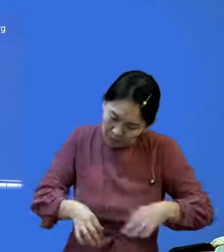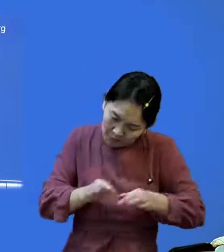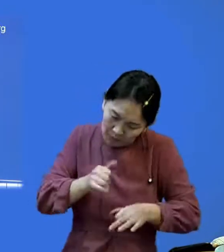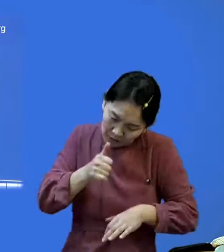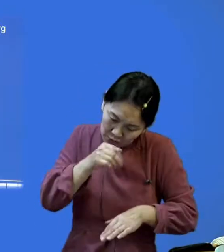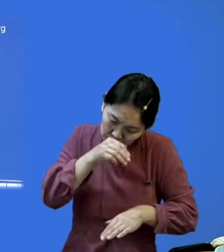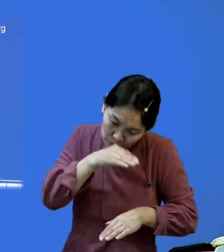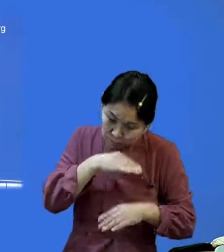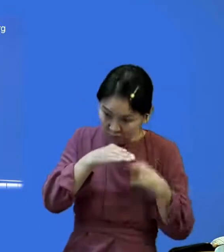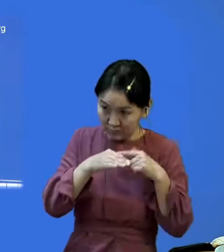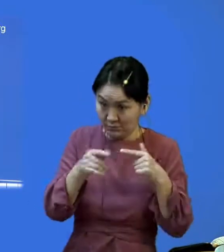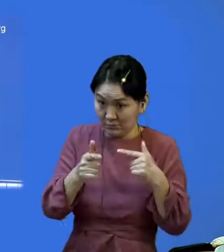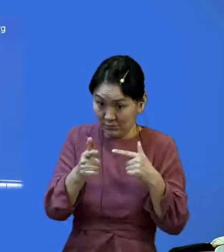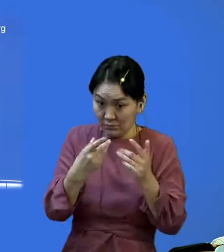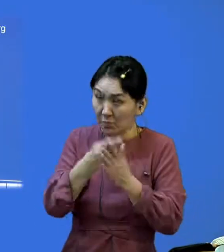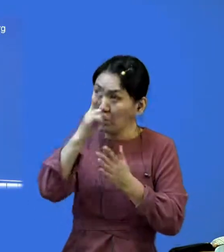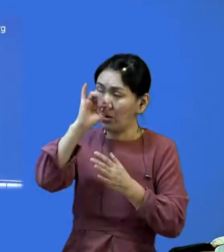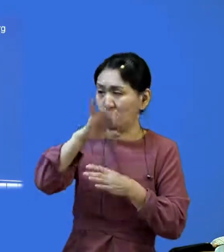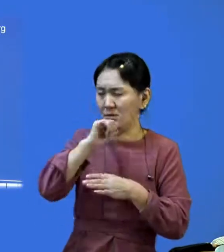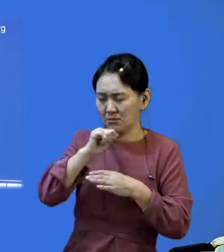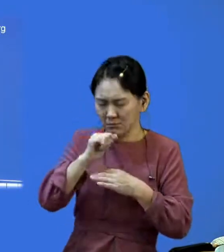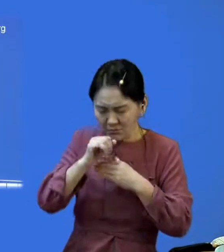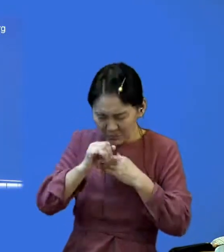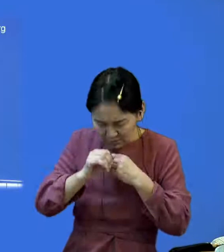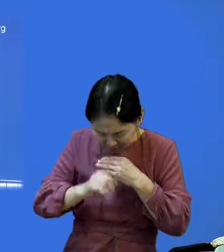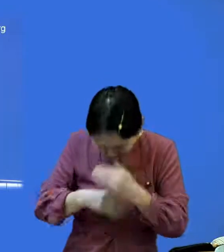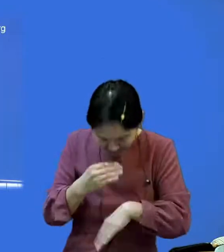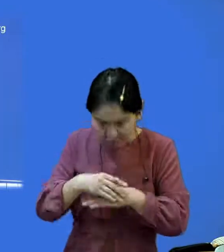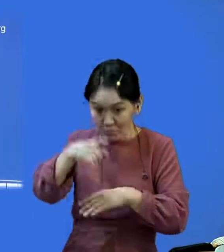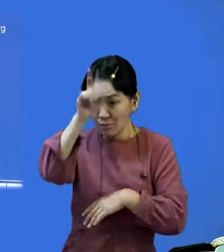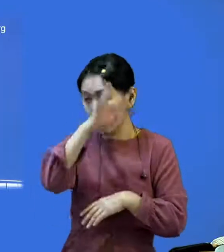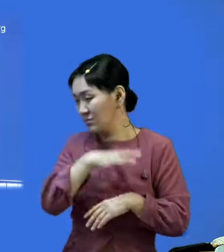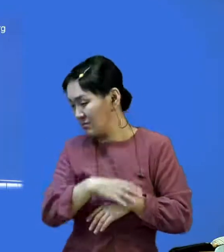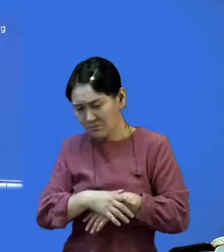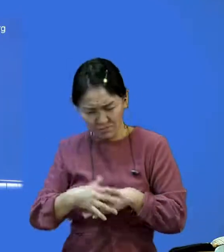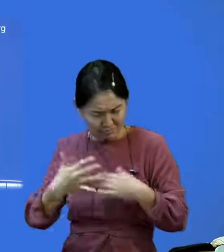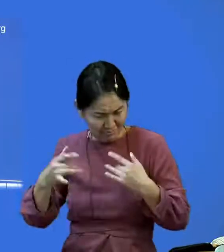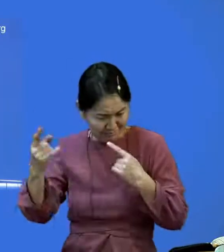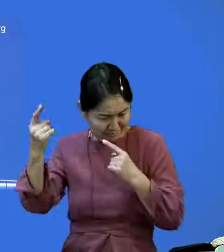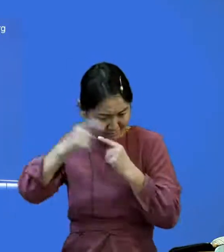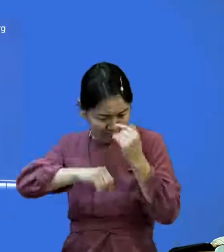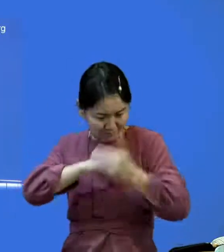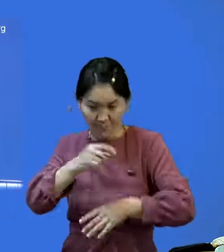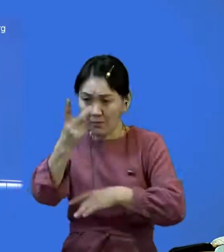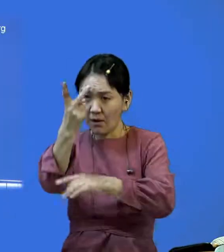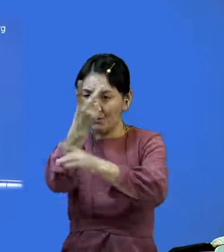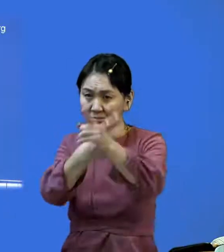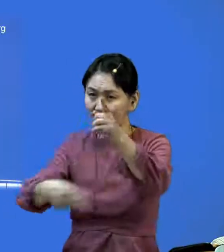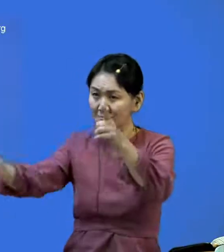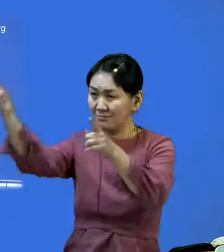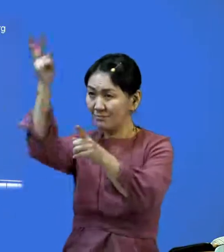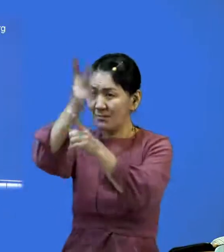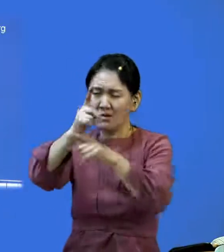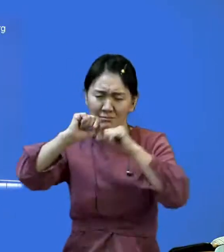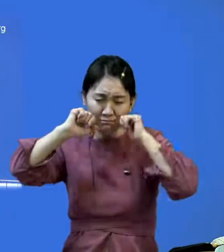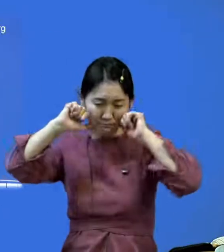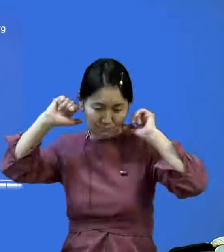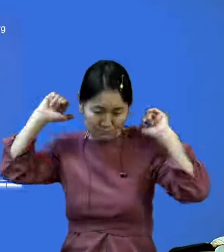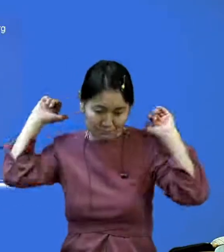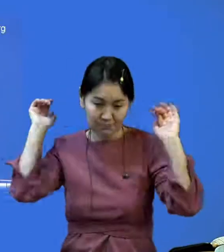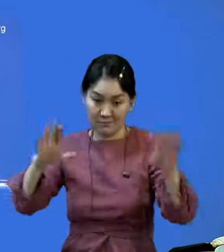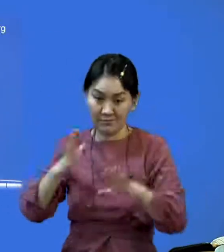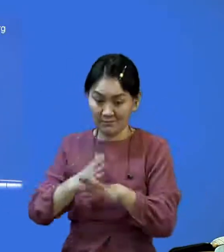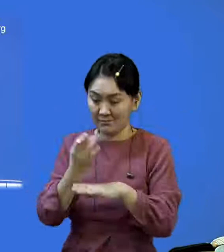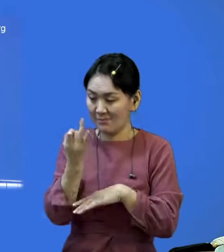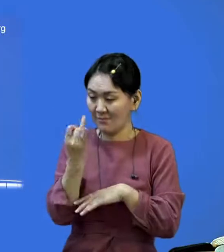Энэ бүх зовлон өнгөрсний дараа бурхан Йовд хоёр дахин их ерөөлийг өгсөн гэж гардаг шүү дээ. Яков